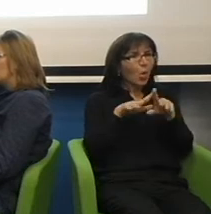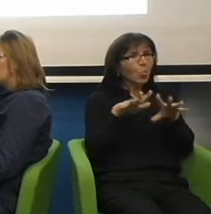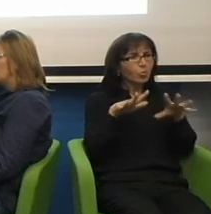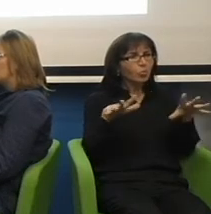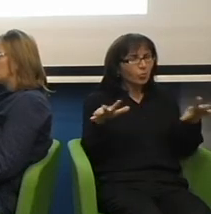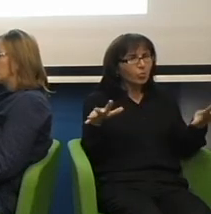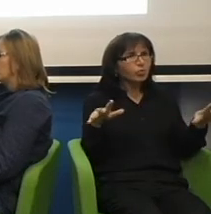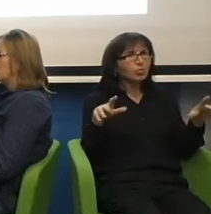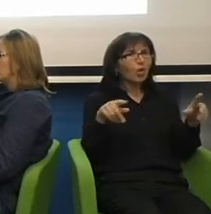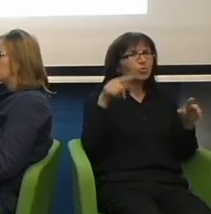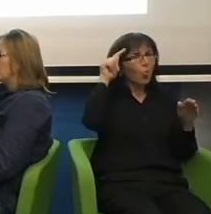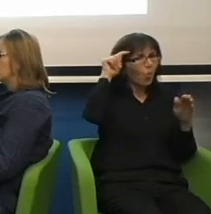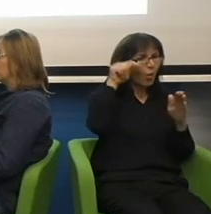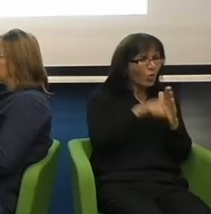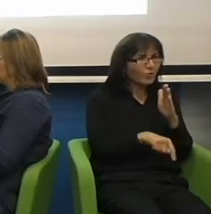dużo konfliktów